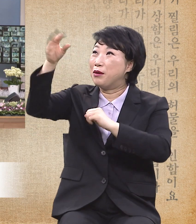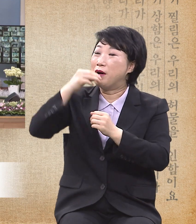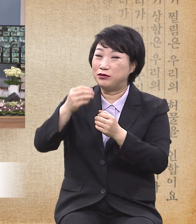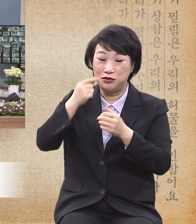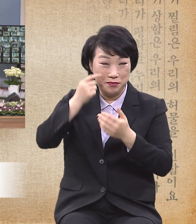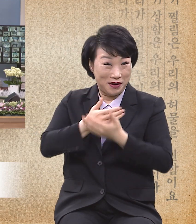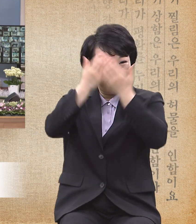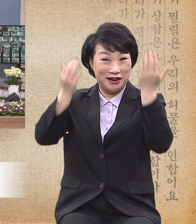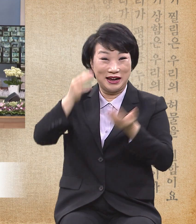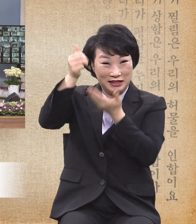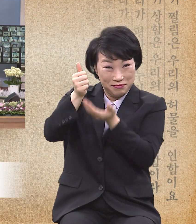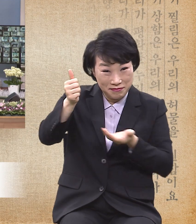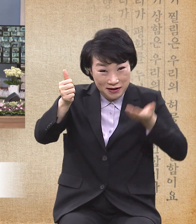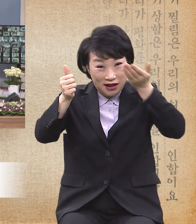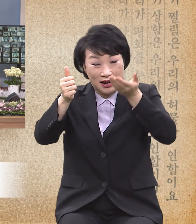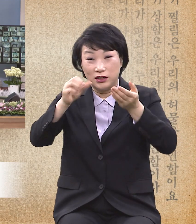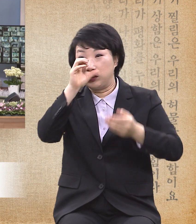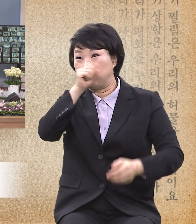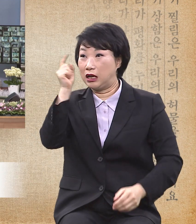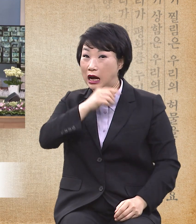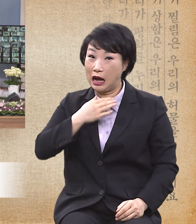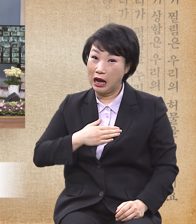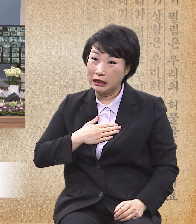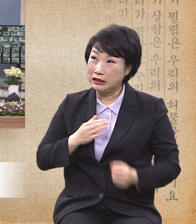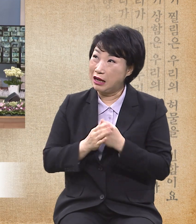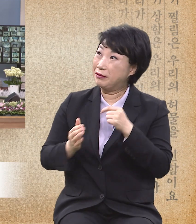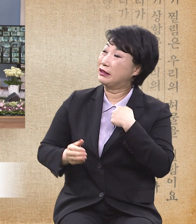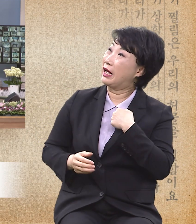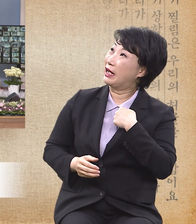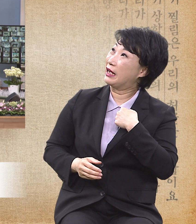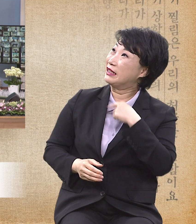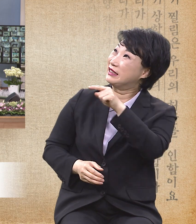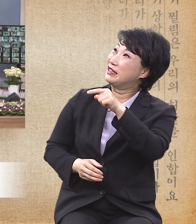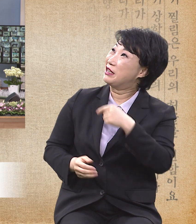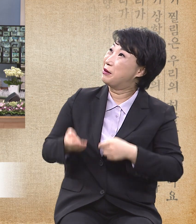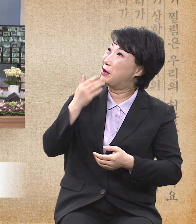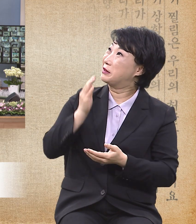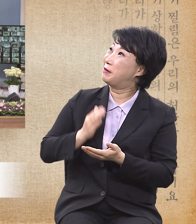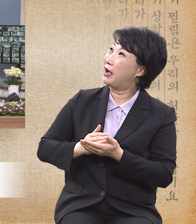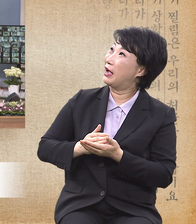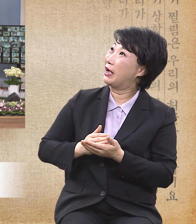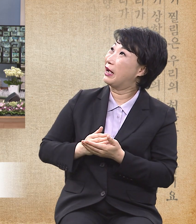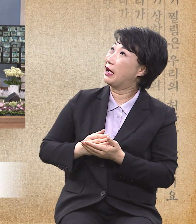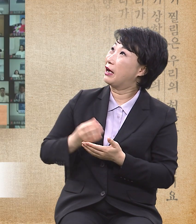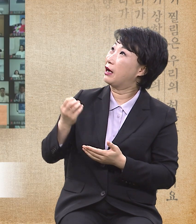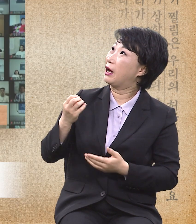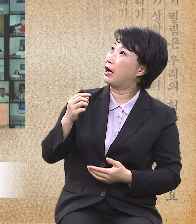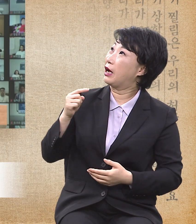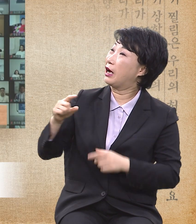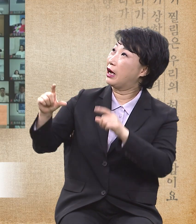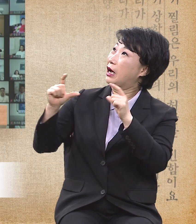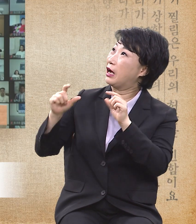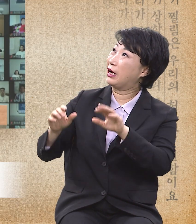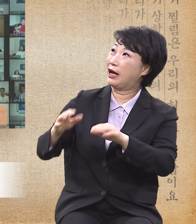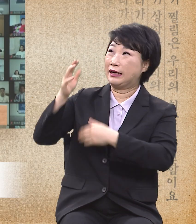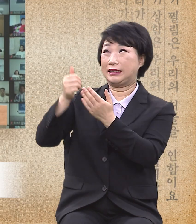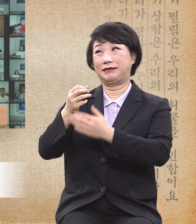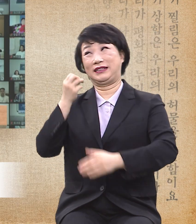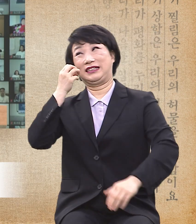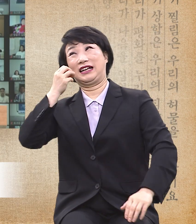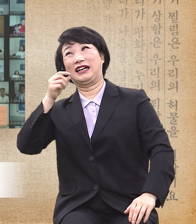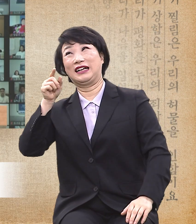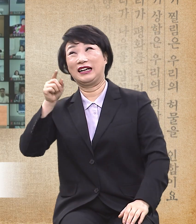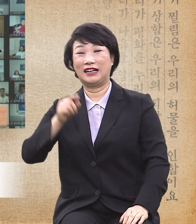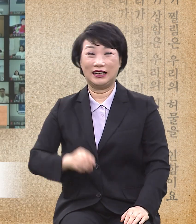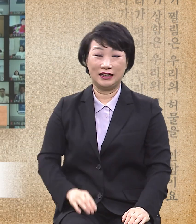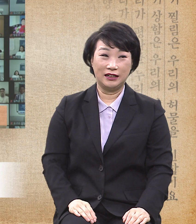되고 선악을 알게 되는데 뭐 때문에 못 먹게 하느냐? 하나님 이상한